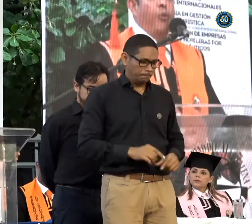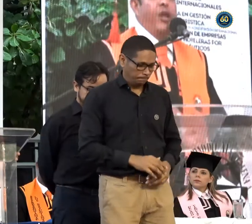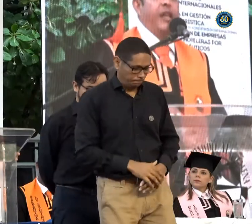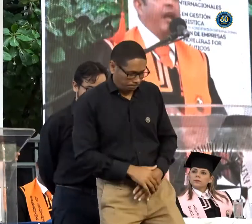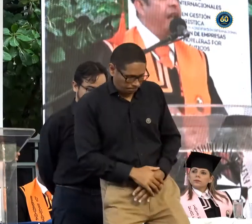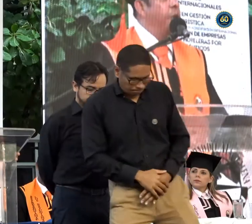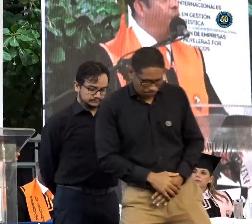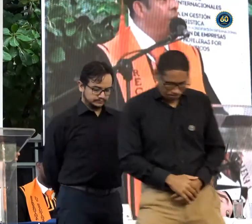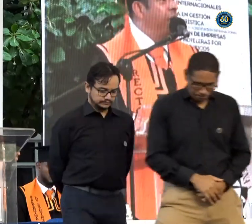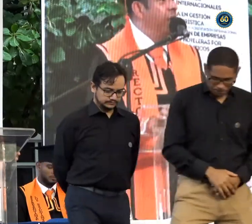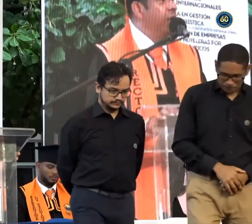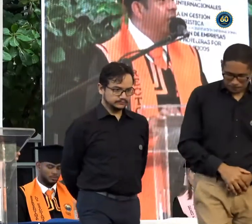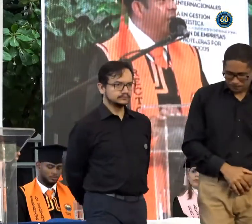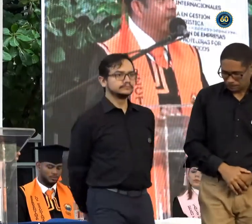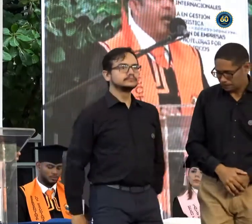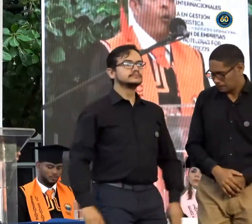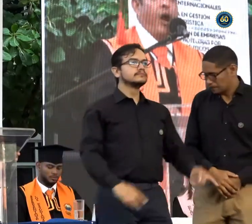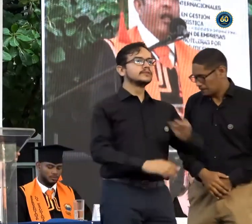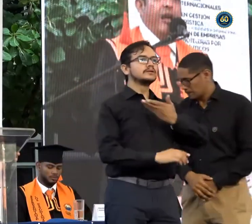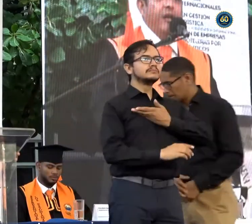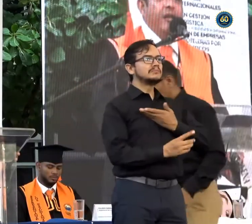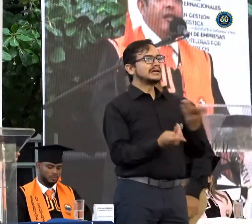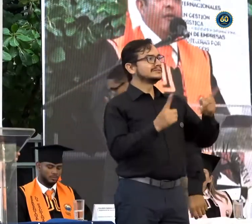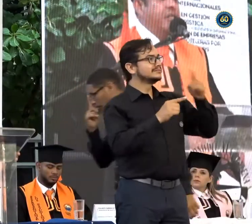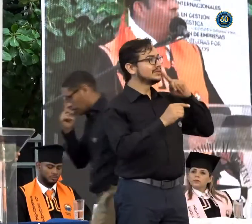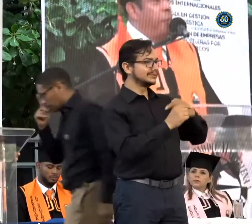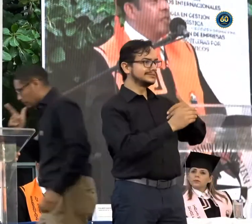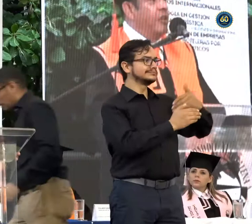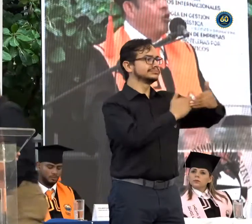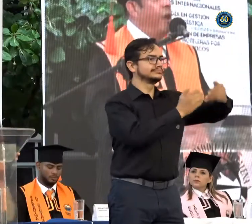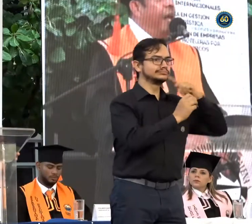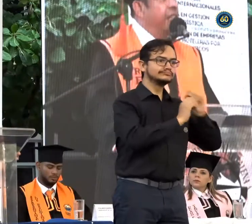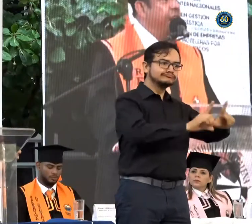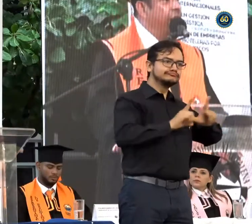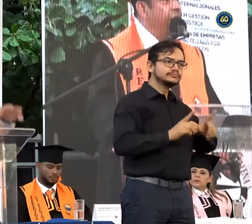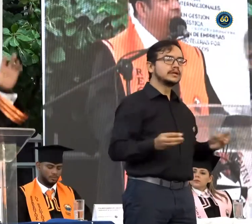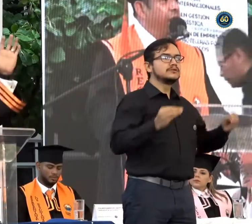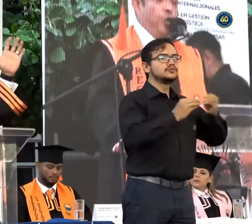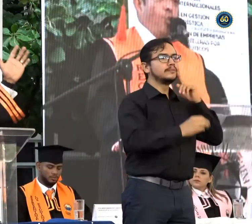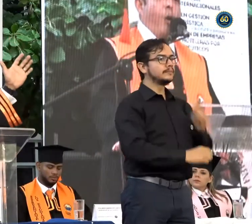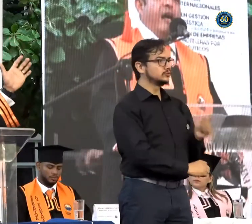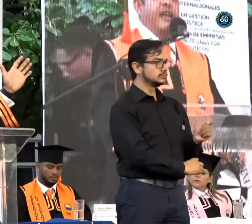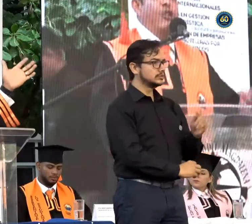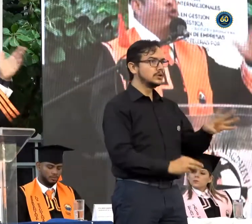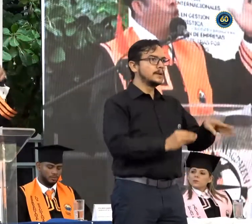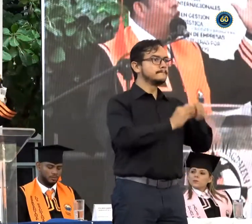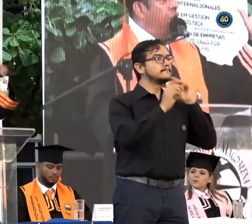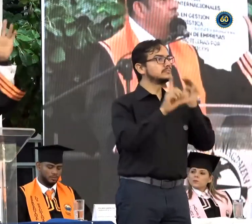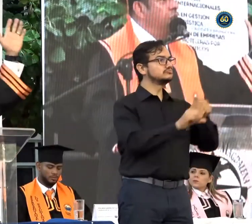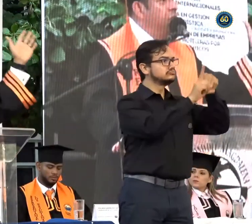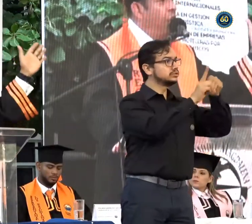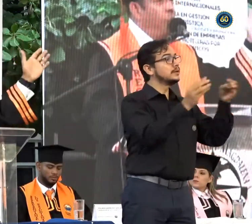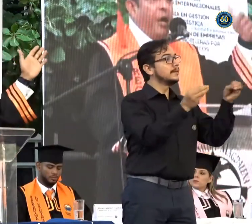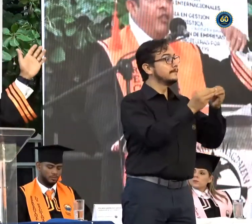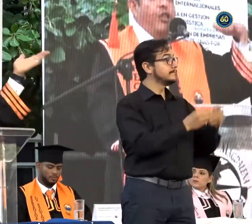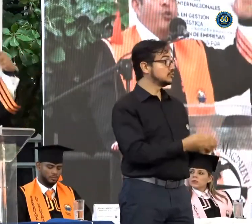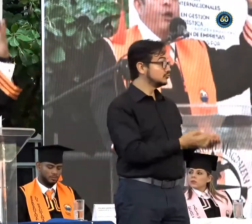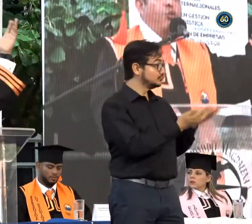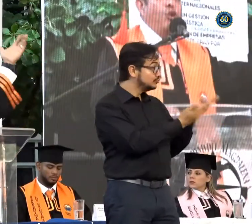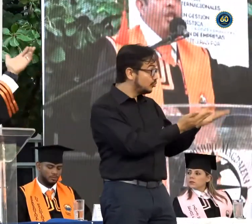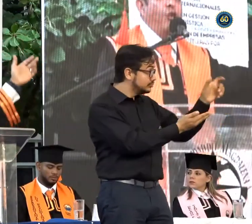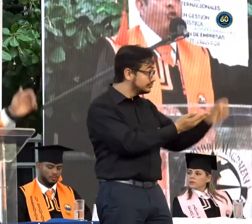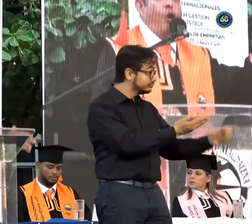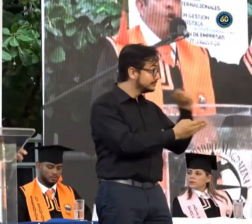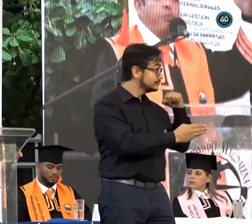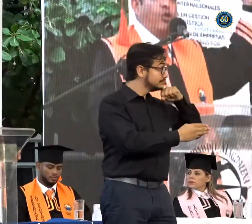diploma y va a ser abogada y va a ser una especialización y una maestría y tú vas a ser doctor en un país donde todo el mundo tiene doctorado